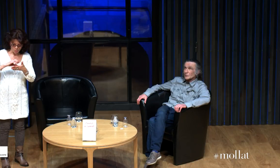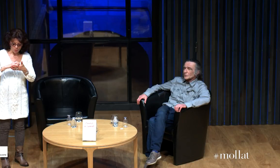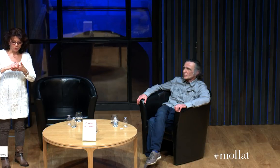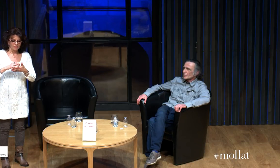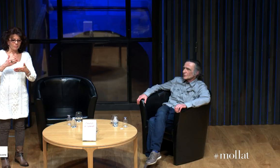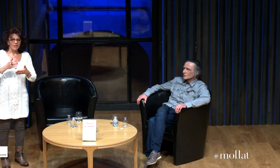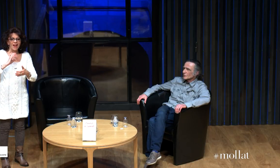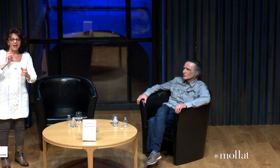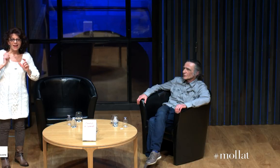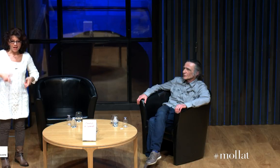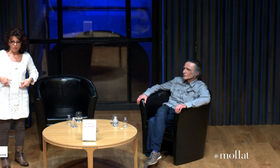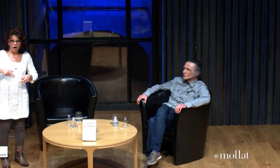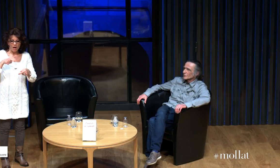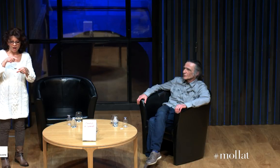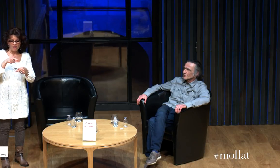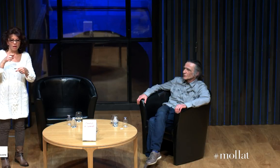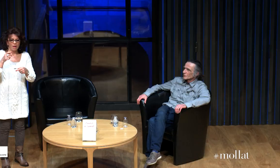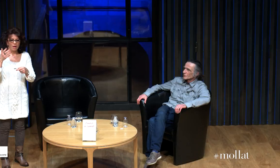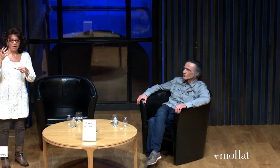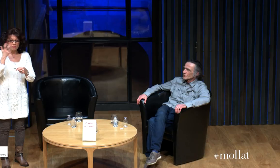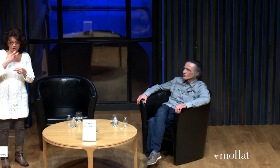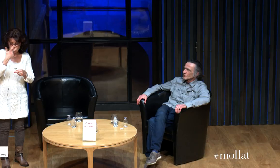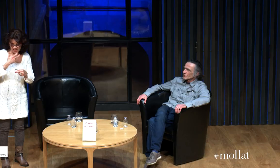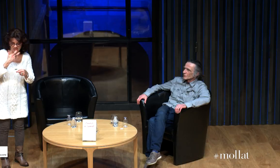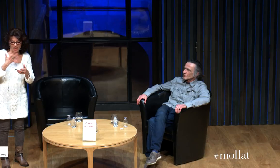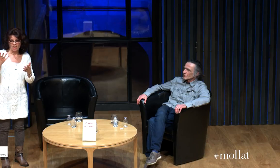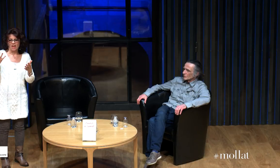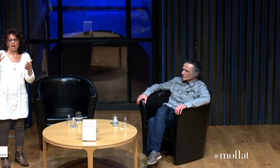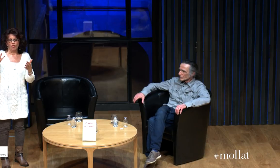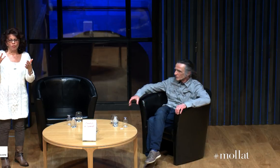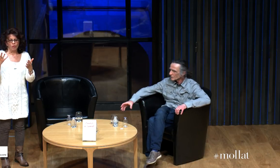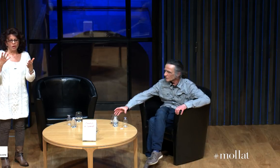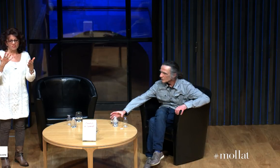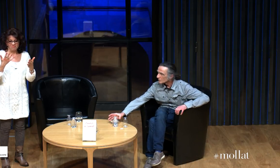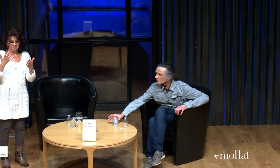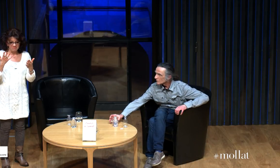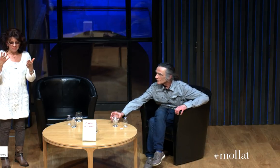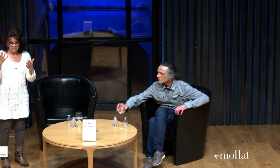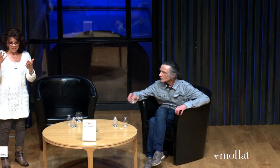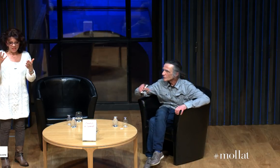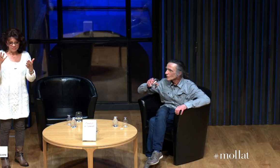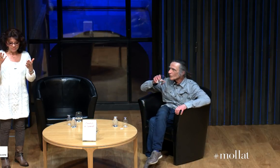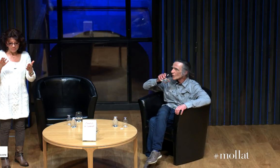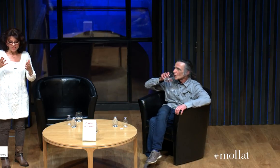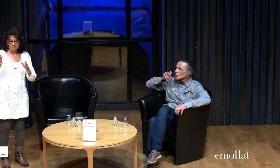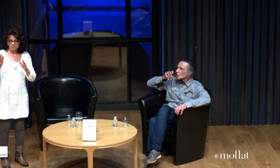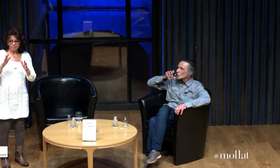Alors je suis ensuite allée sur une école sur Toulouse et c'était une éducation oraliste.